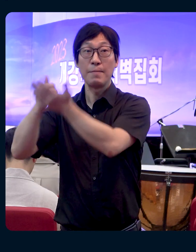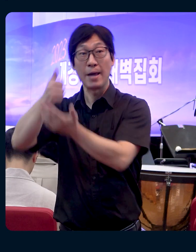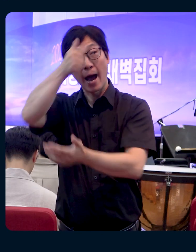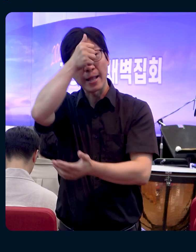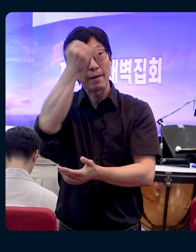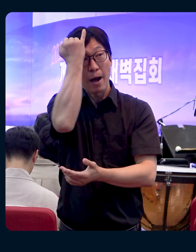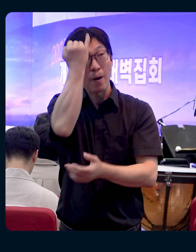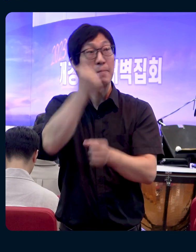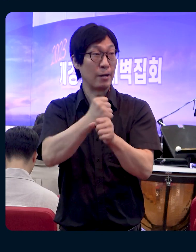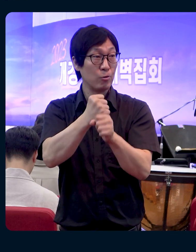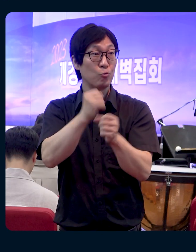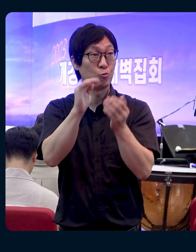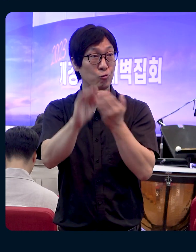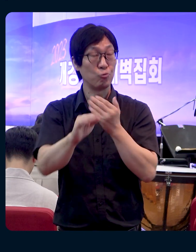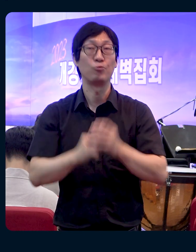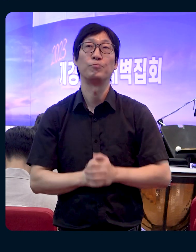지으시고